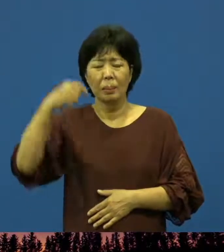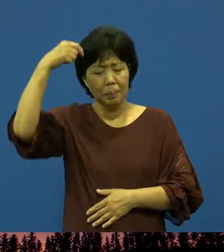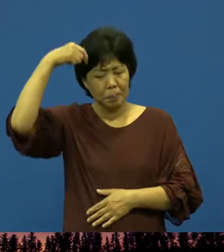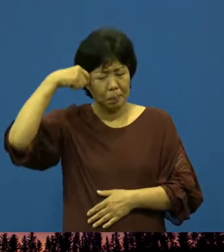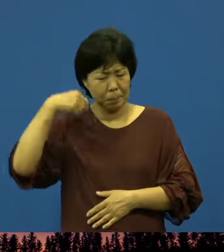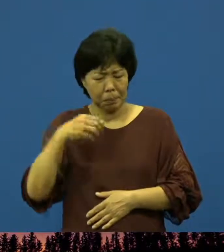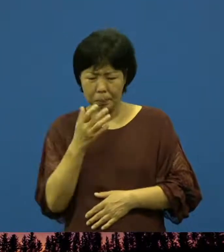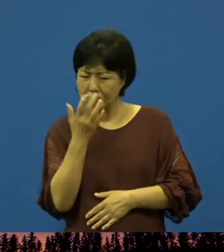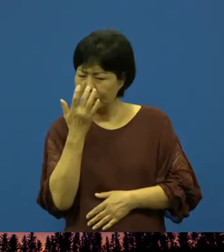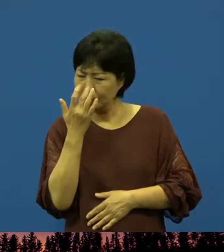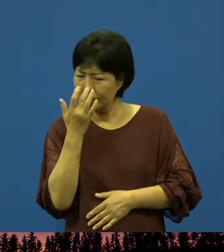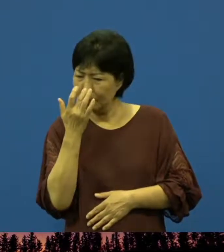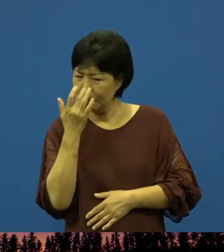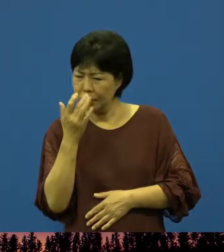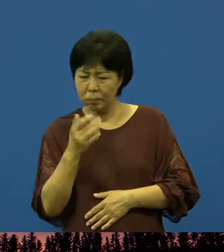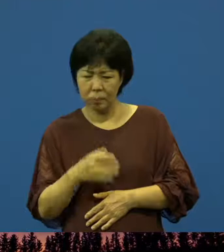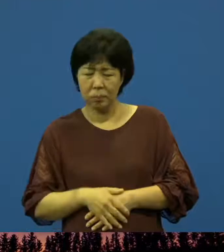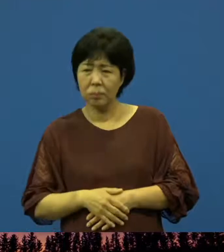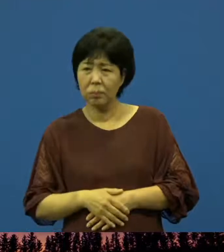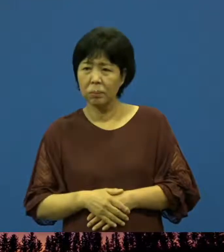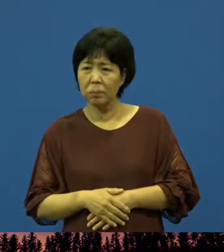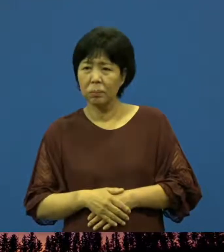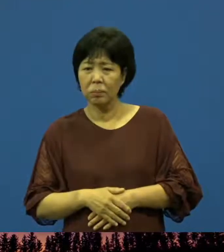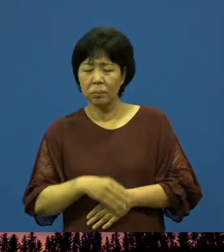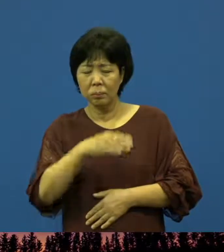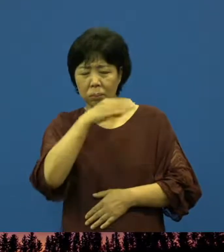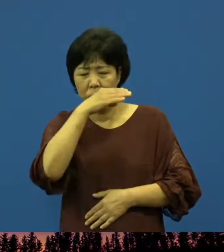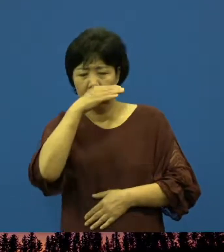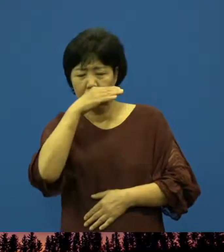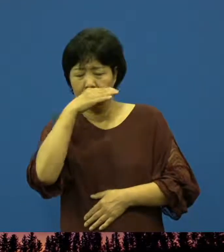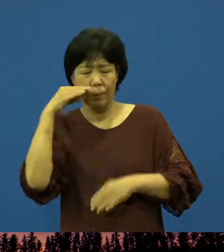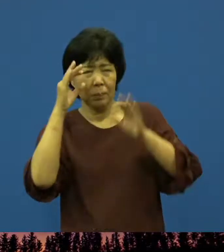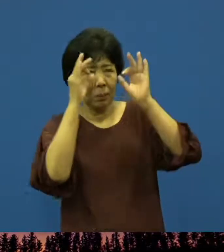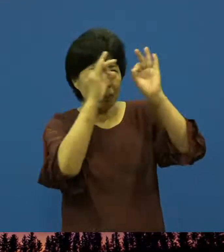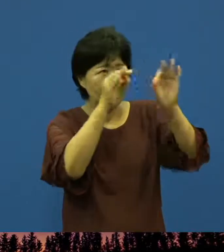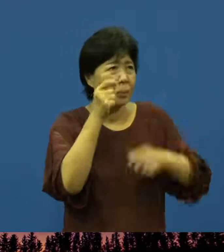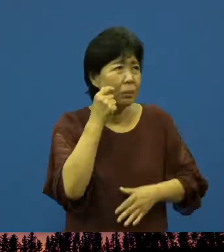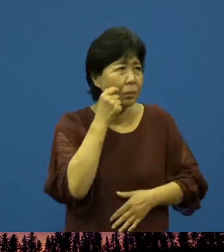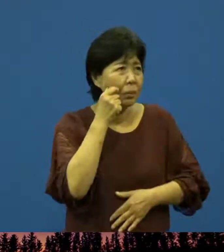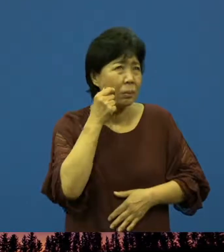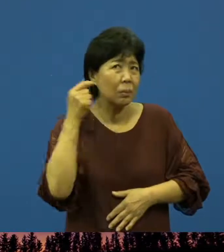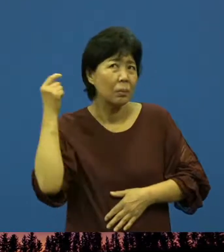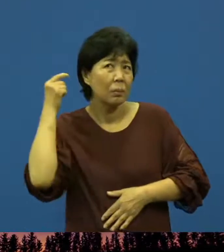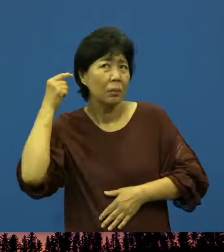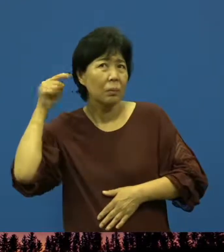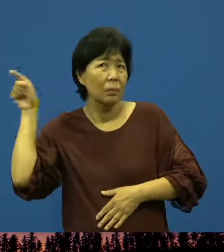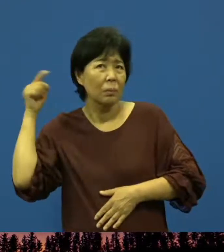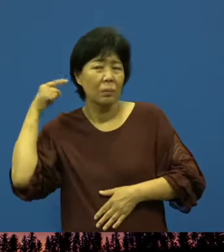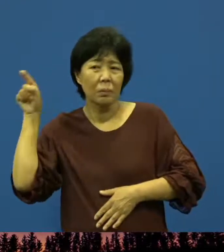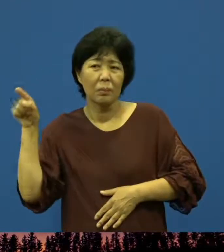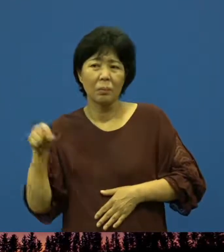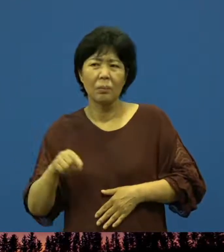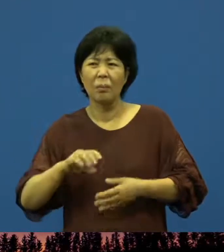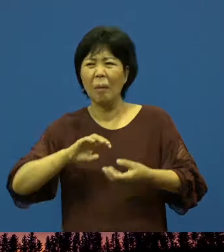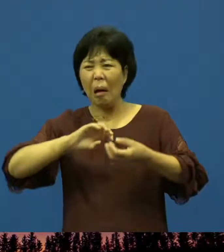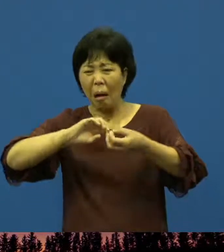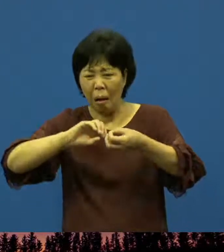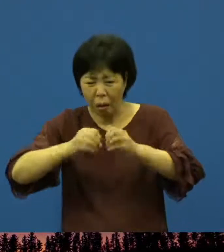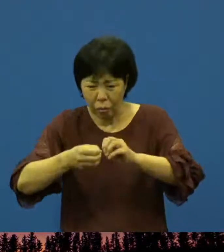우리는 볼 것을 보지 않고 들을 것을 듣지 않고 그리고 엉뚱한 것을